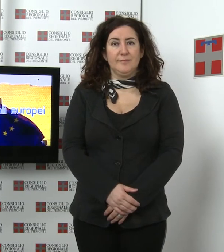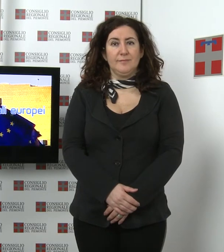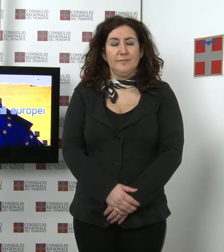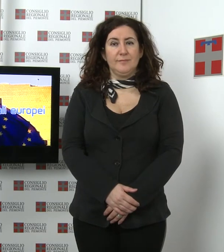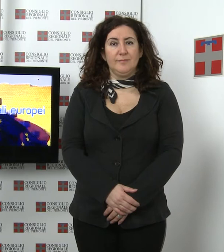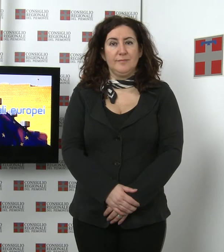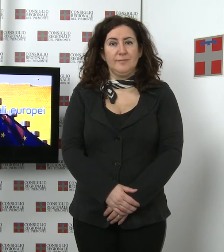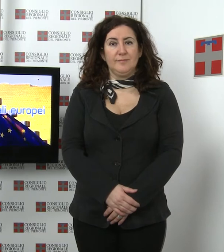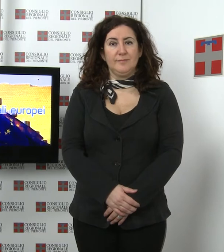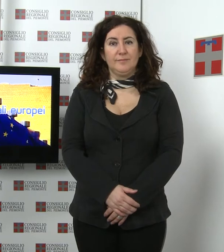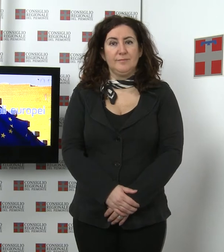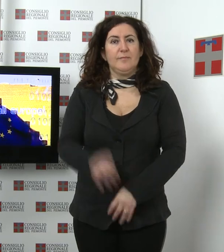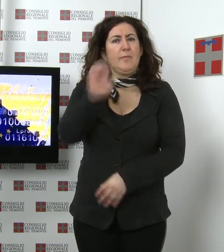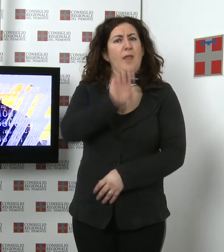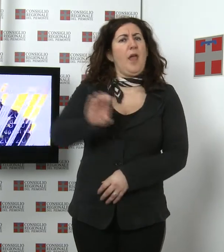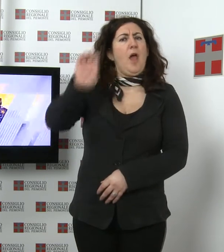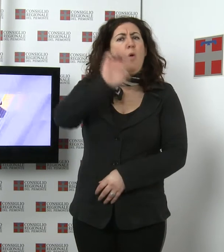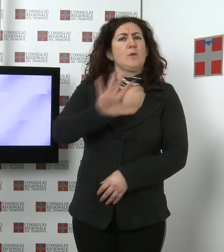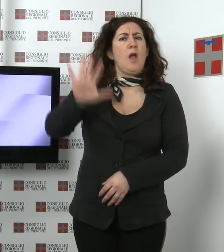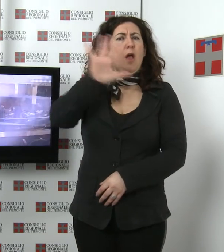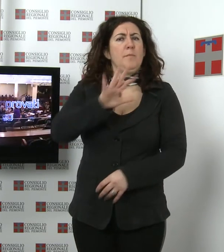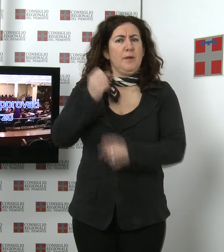fondi strutturali europei.